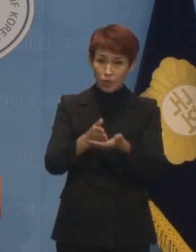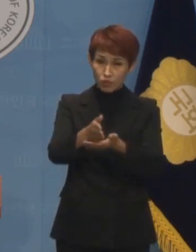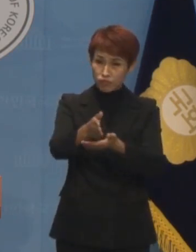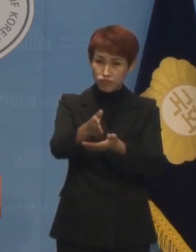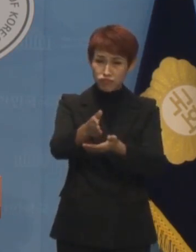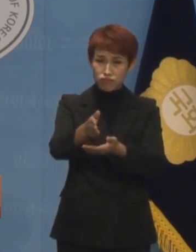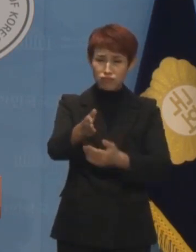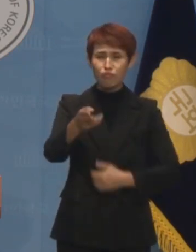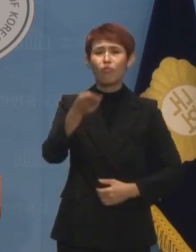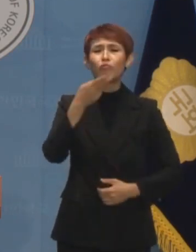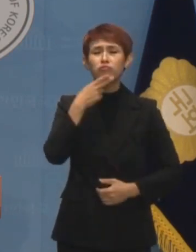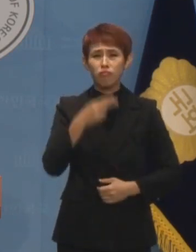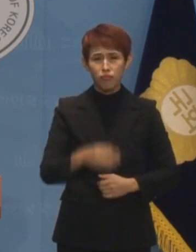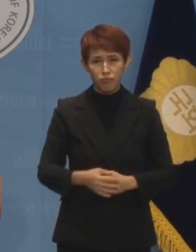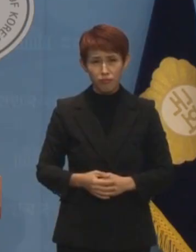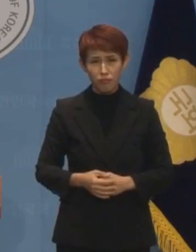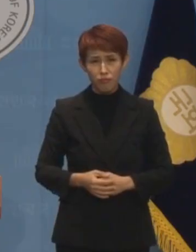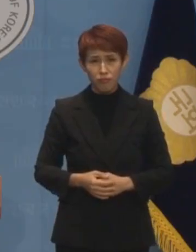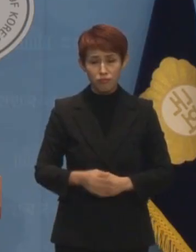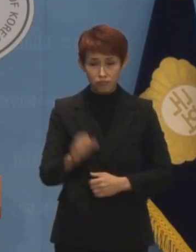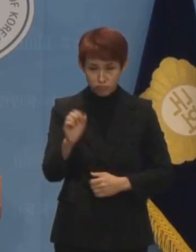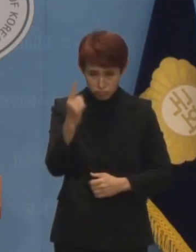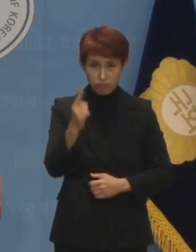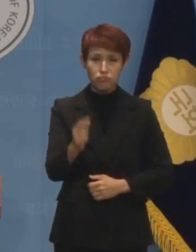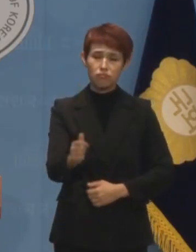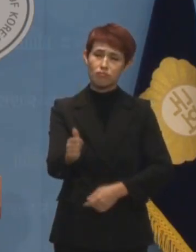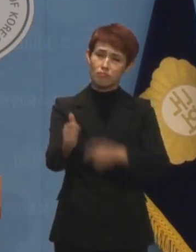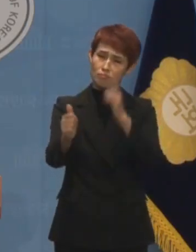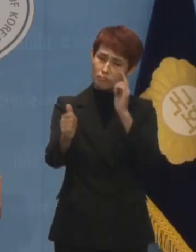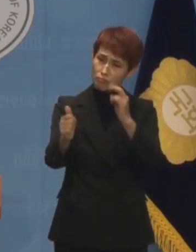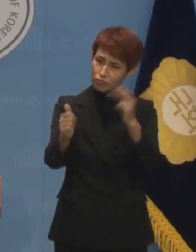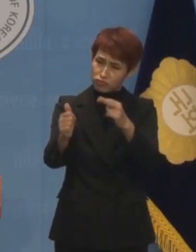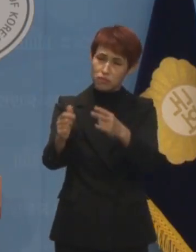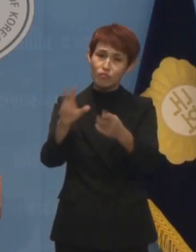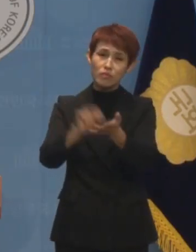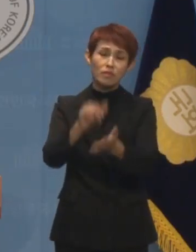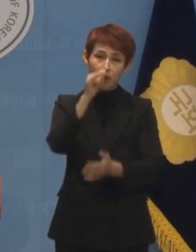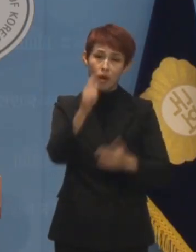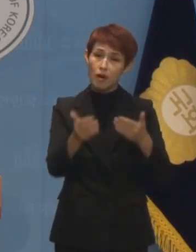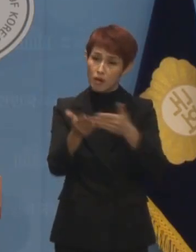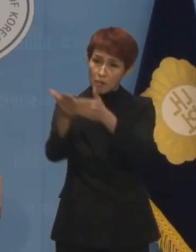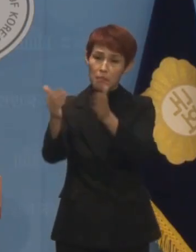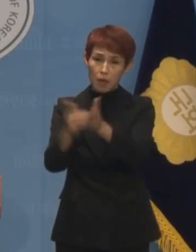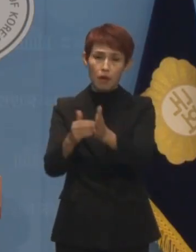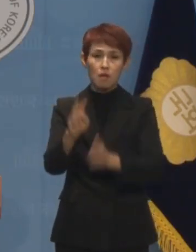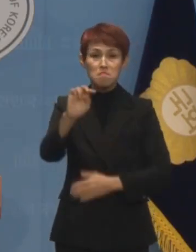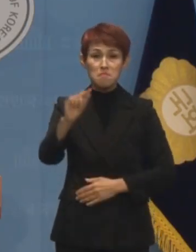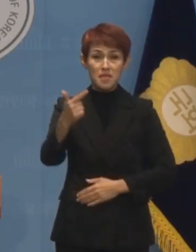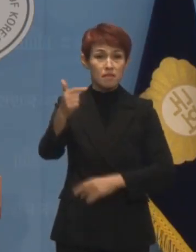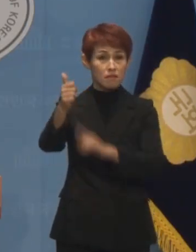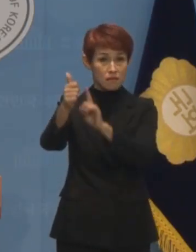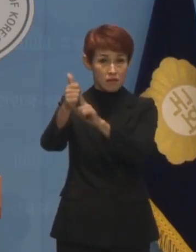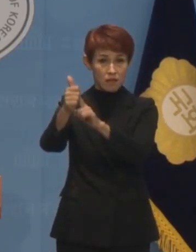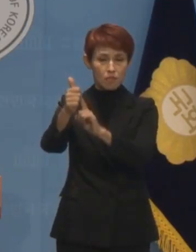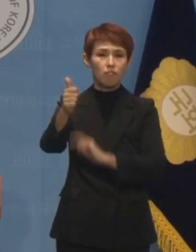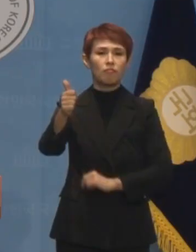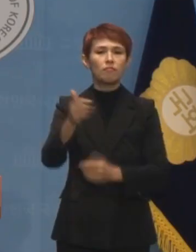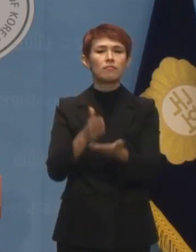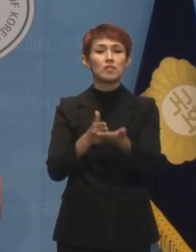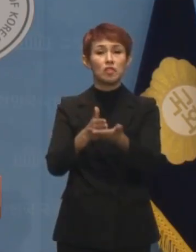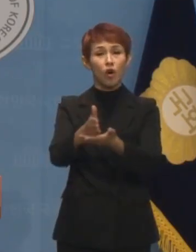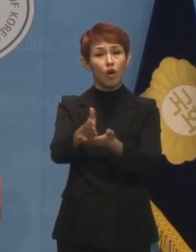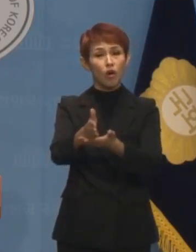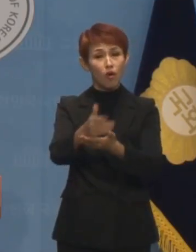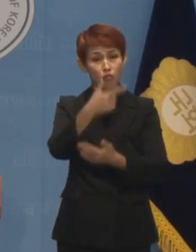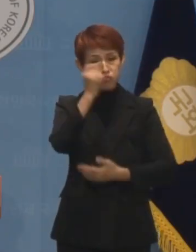결여를 지적하지 않을 수 없는 것입니다. 그런데 민 사장은 전문성 결여